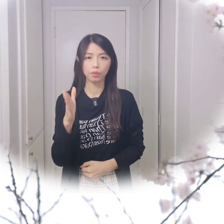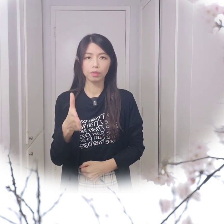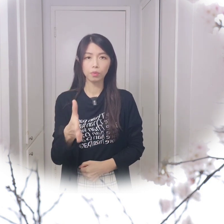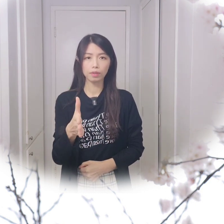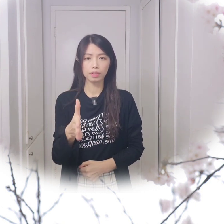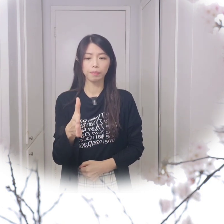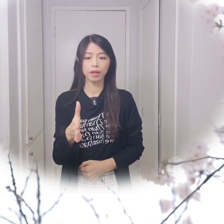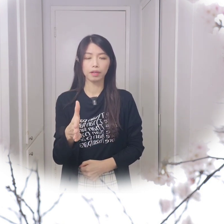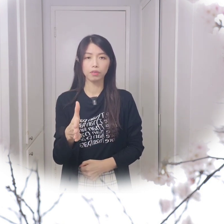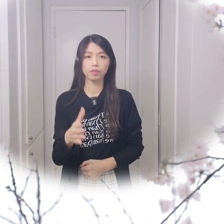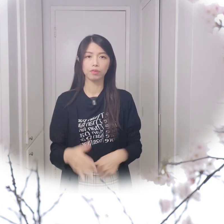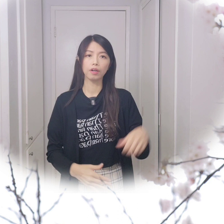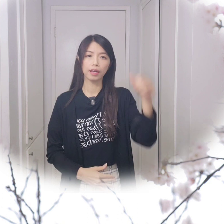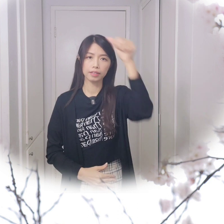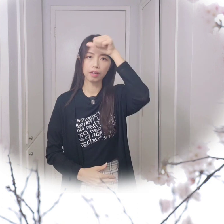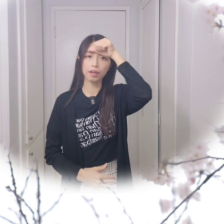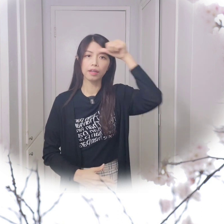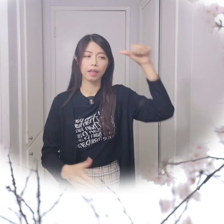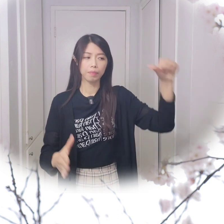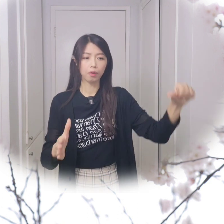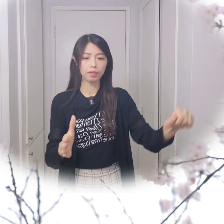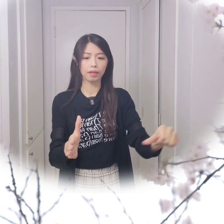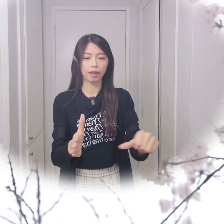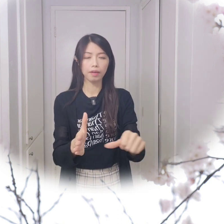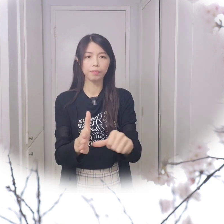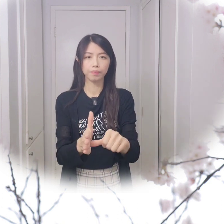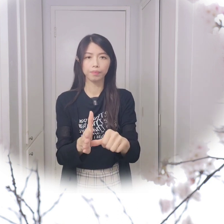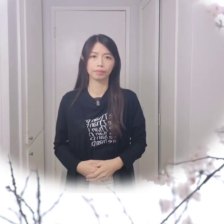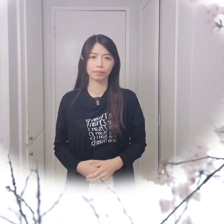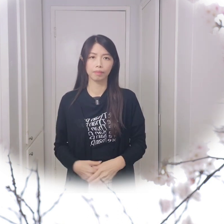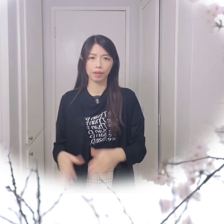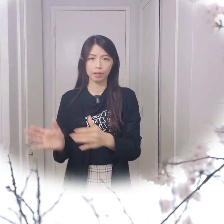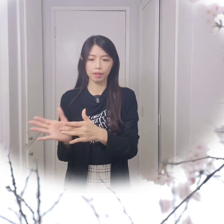이때 왼손은 손끝이 앞을 향하게 해주시고요. 다시요. 내 평생에